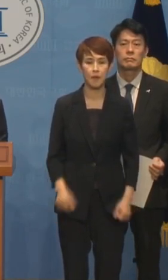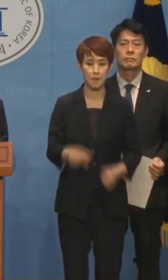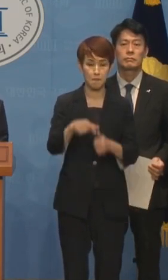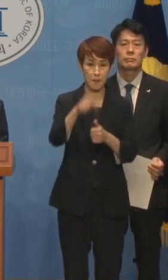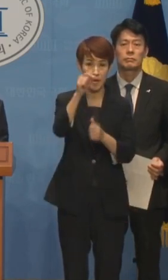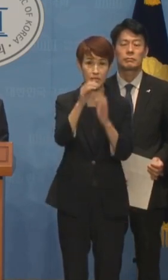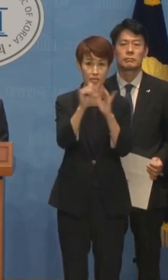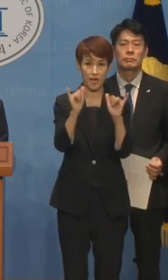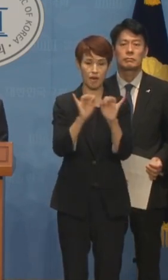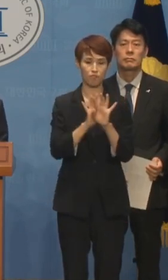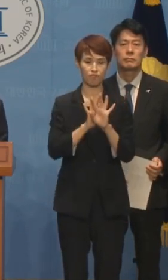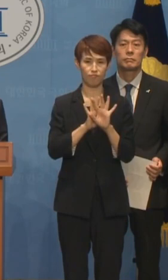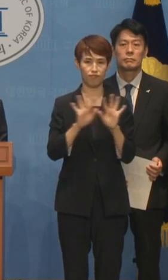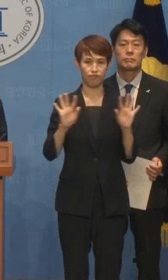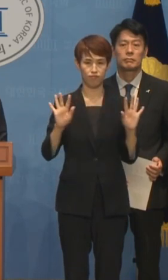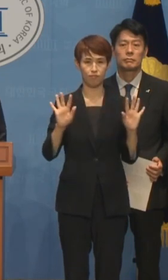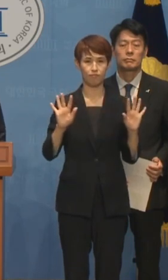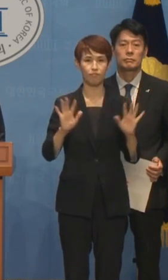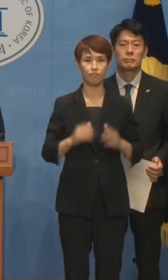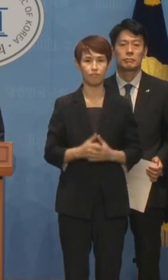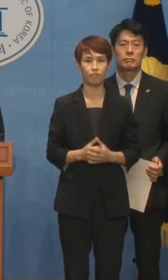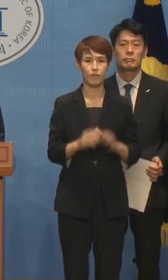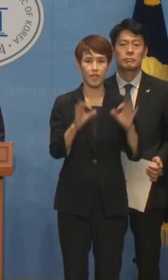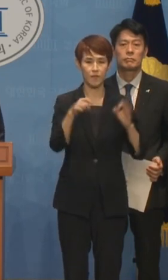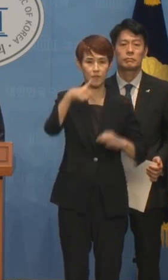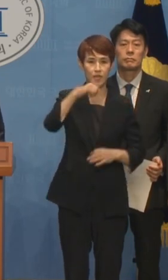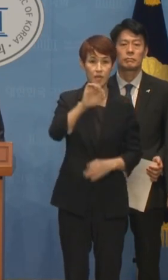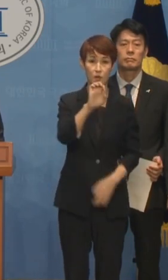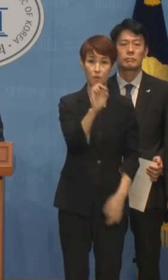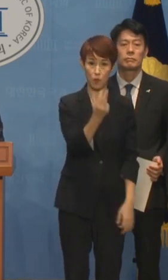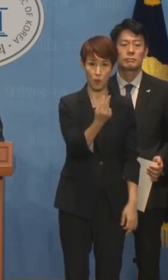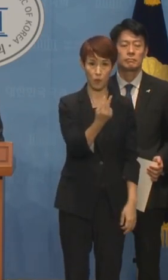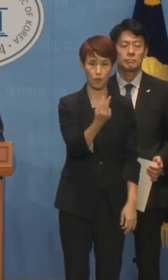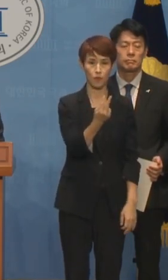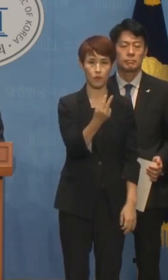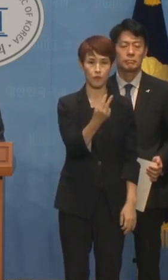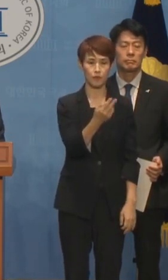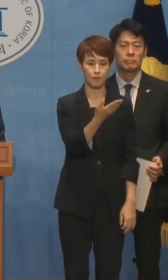당선자분들이 함께 8분이 오셨습니다. 김기표 당선자님,